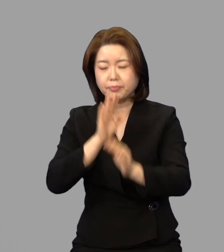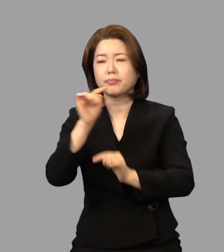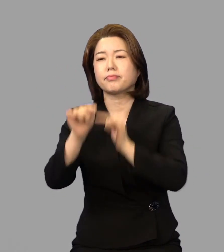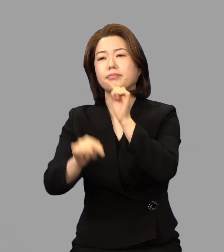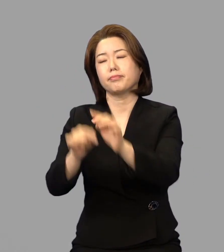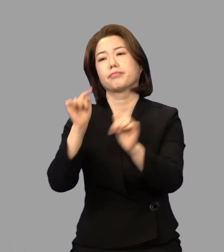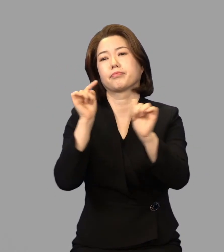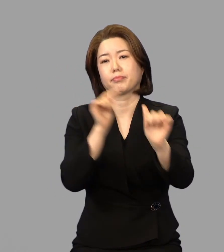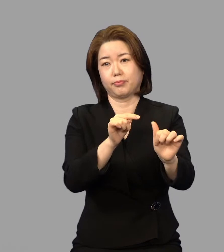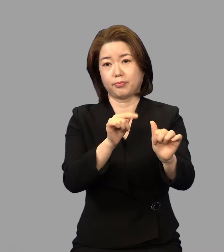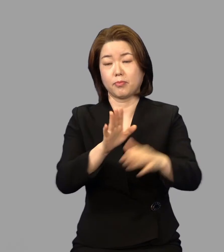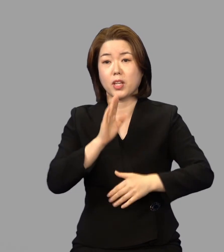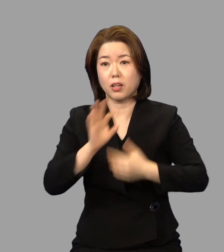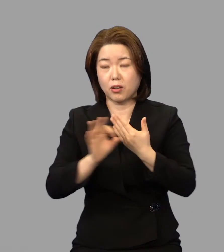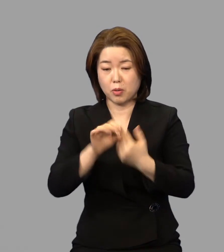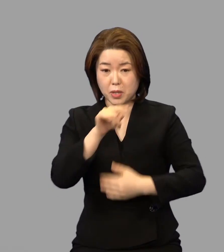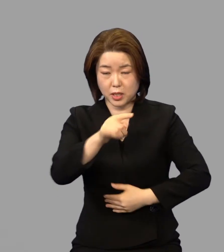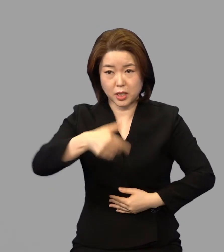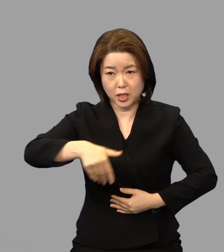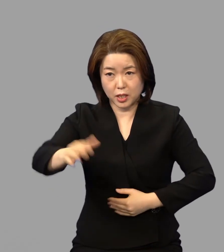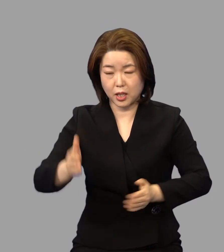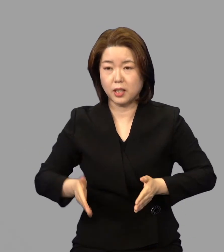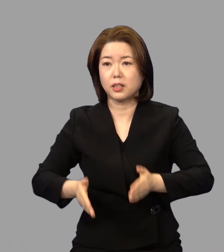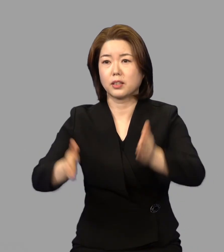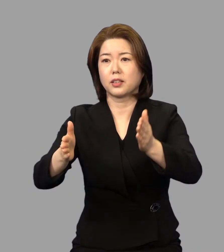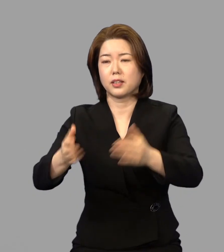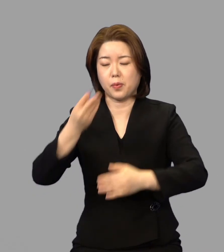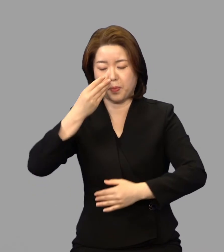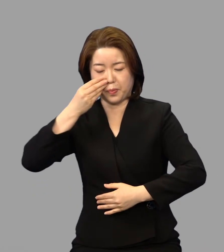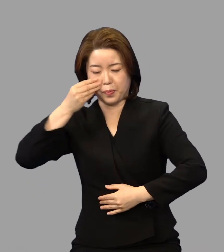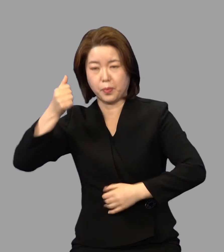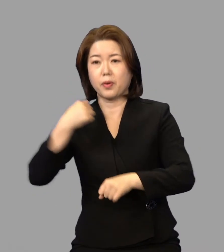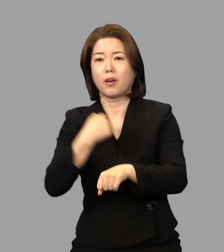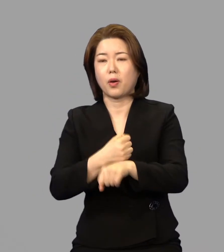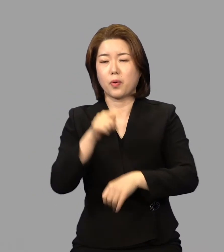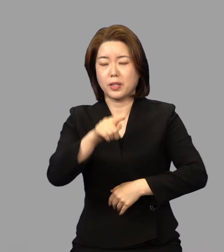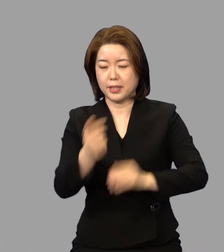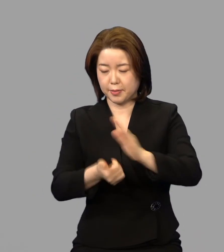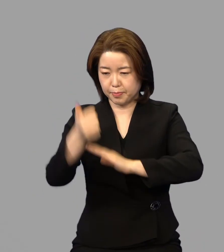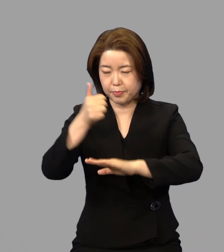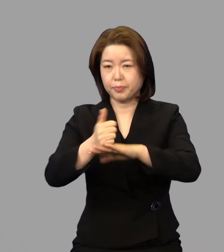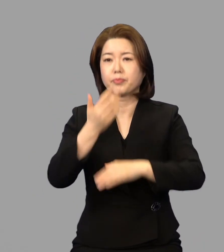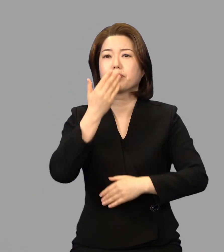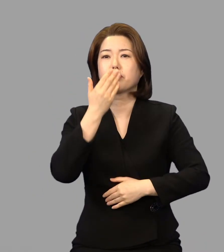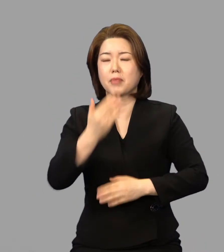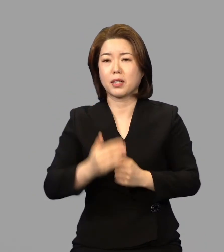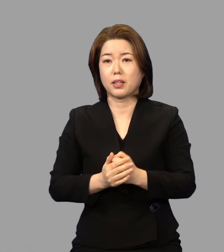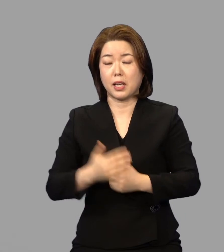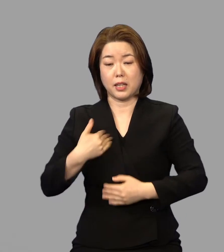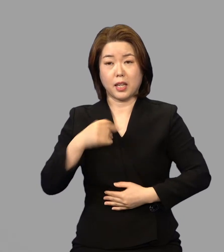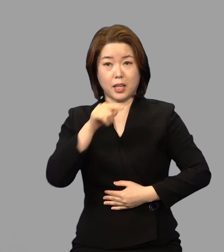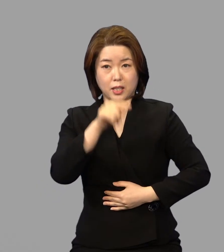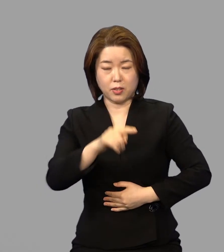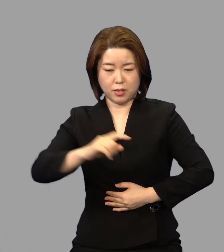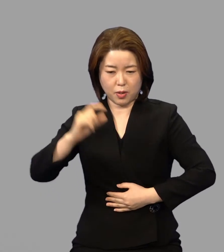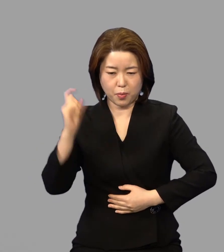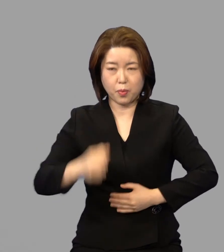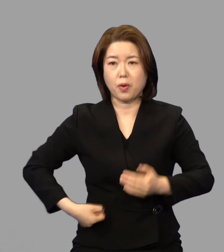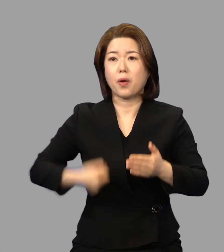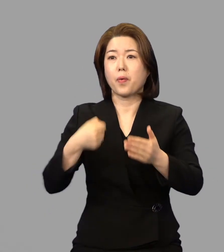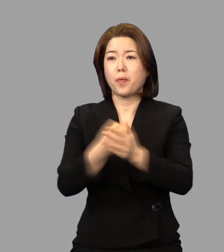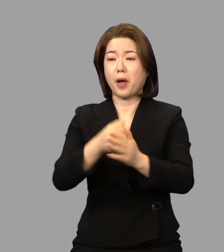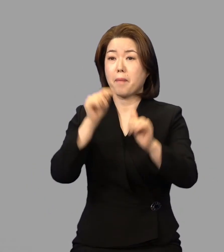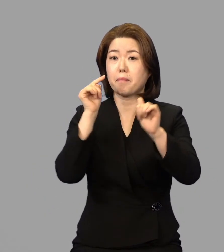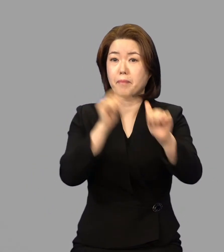실천하여라. 그리하면 내가 가는 길이 순조로울 것이며 내가 성공할 것이다. 내가 너에게 굳세고 용감하라고